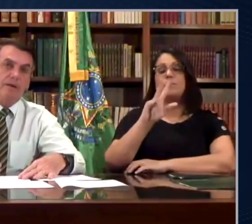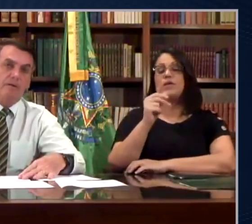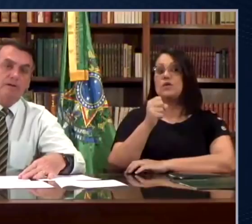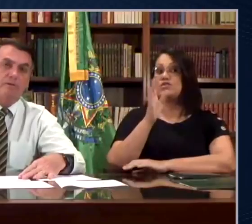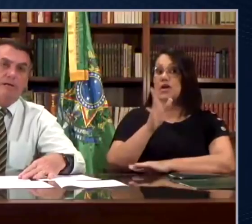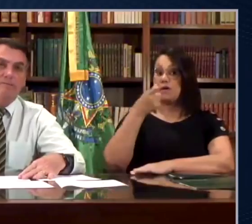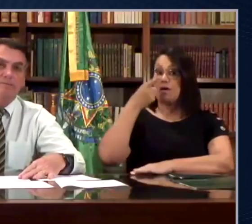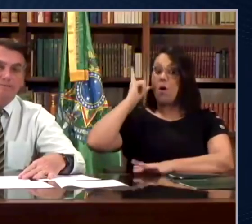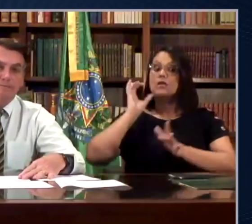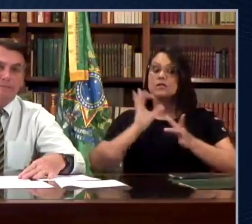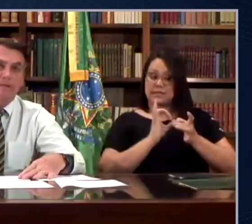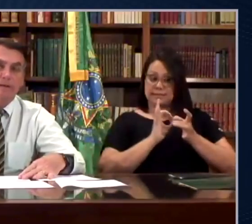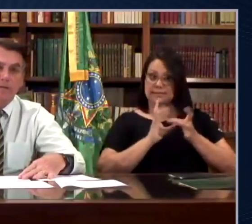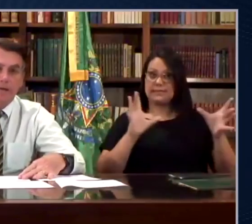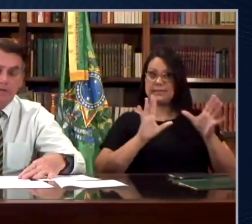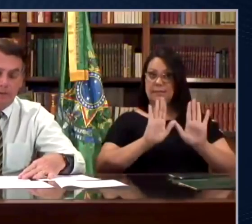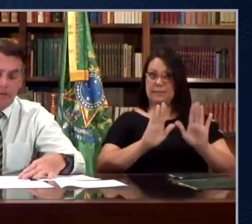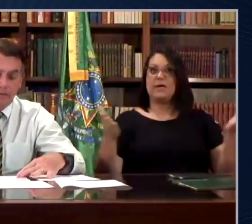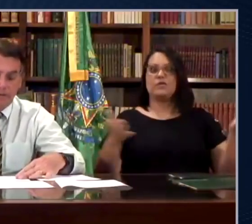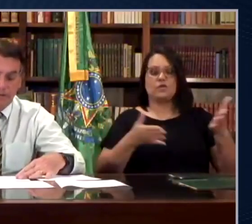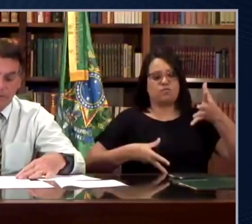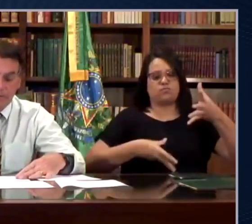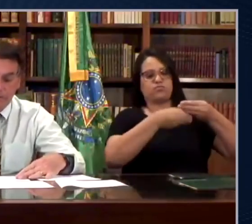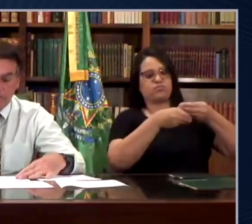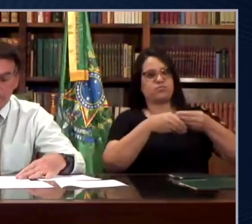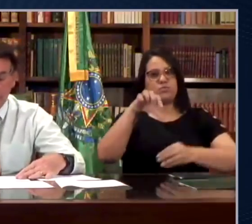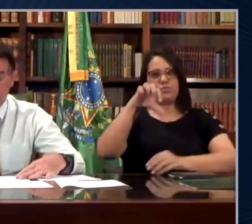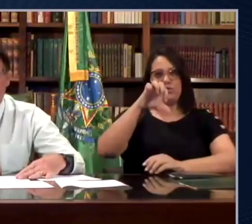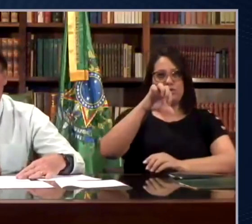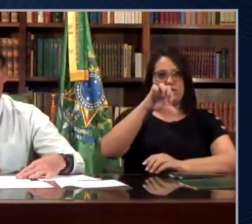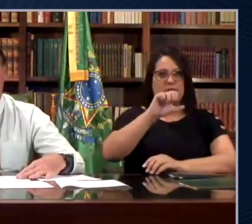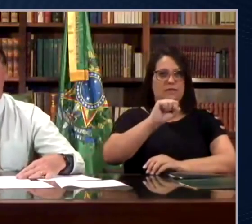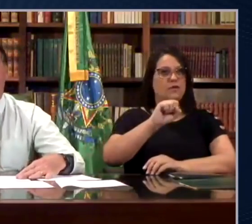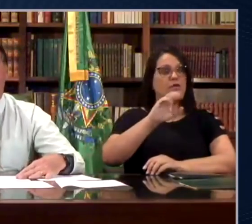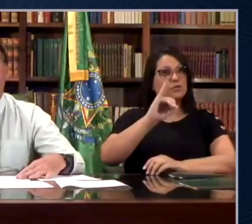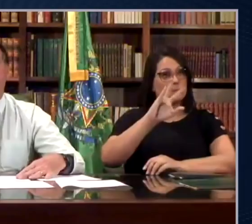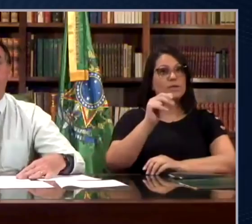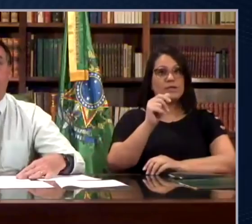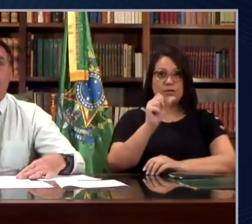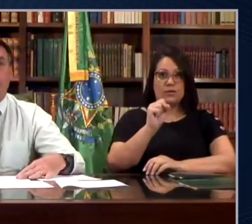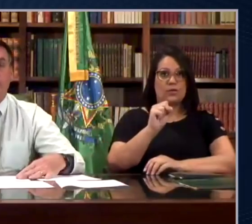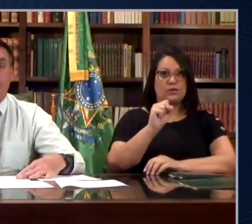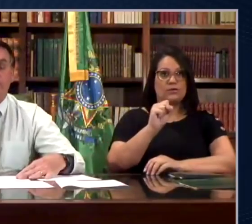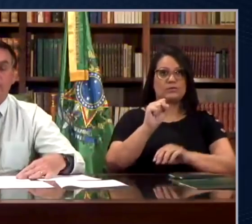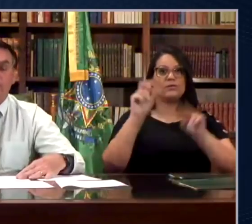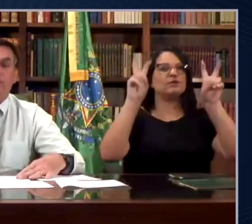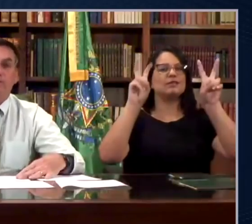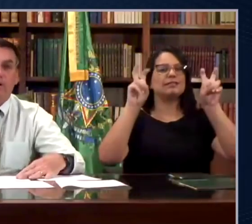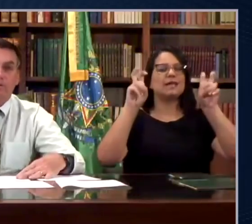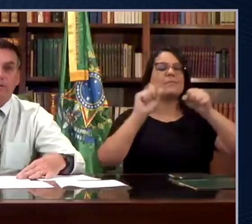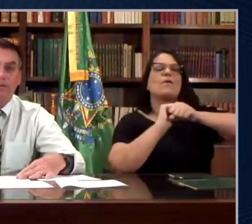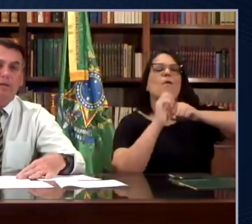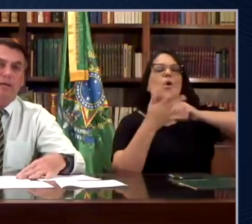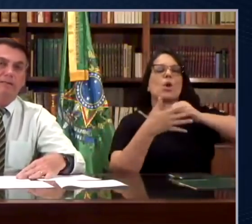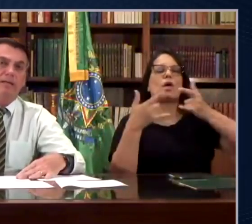ontem, mas hoje foi um crédito para ela, 98 bilhões. Visa, a gente chama de